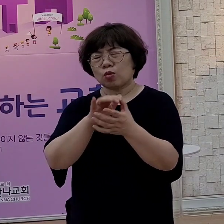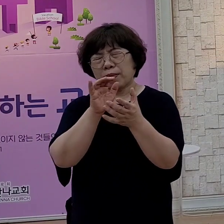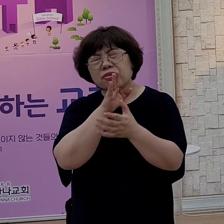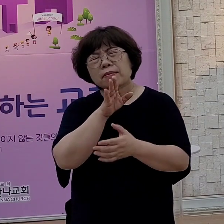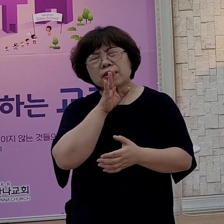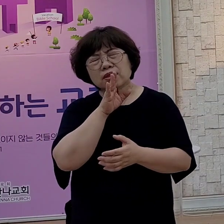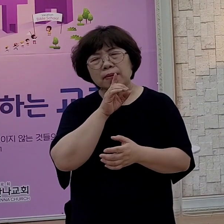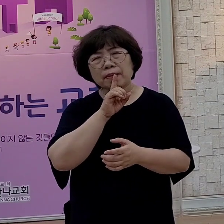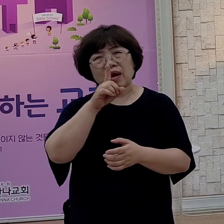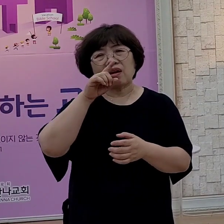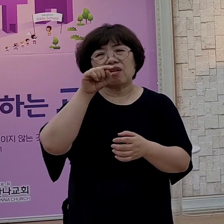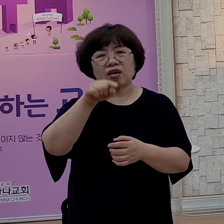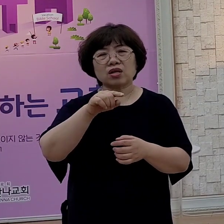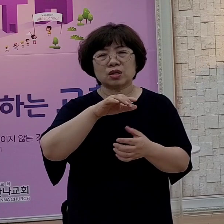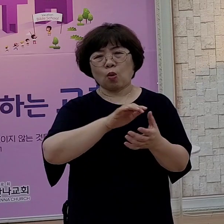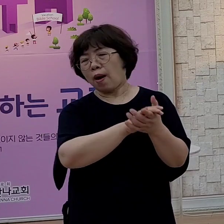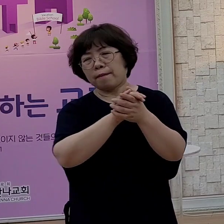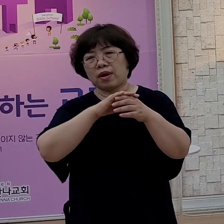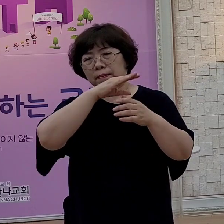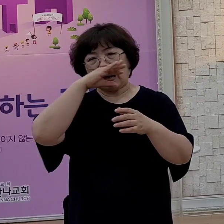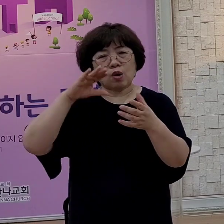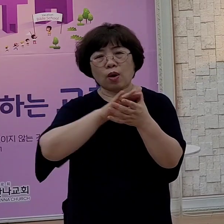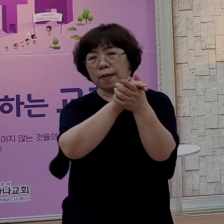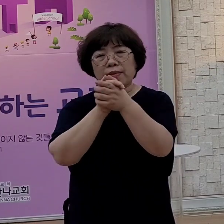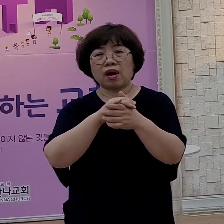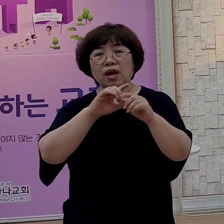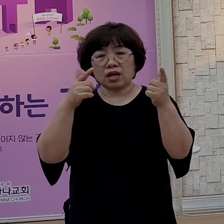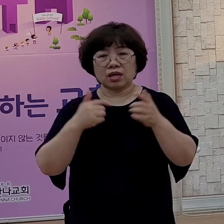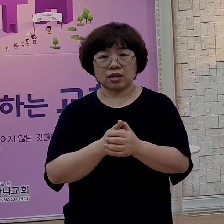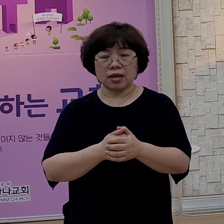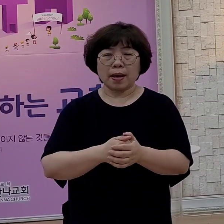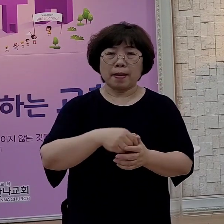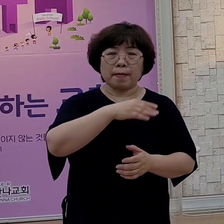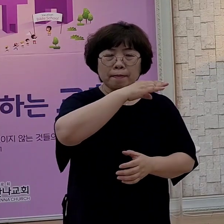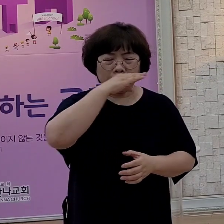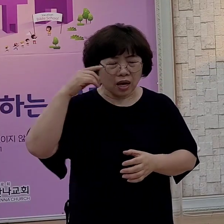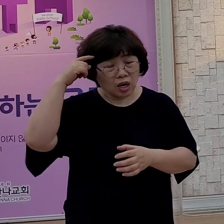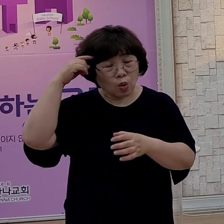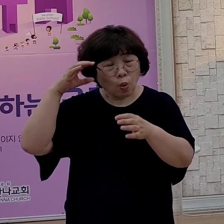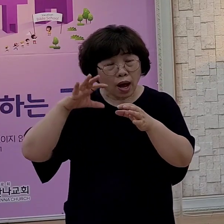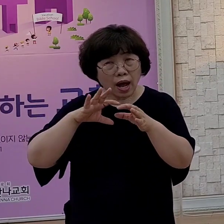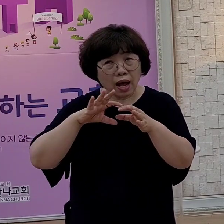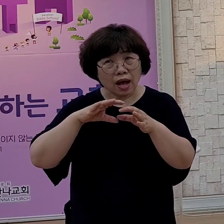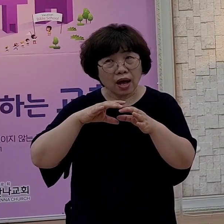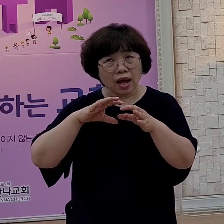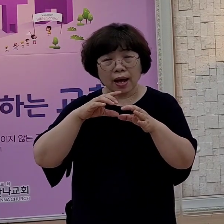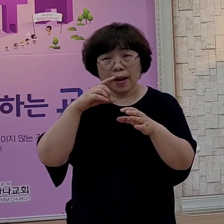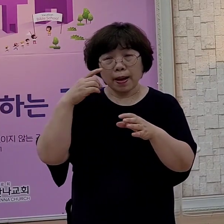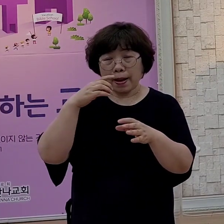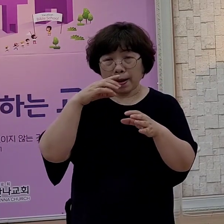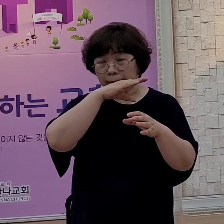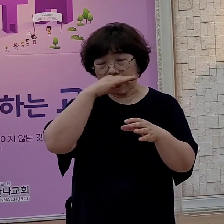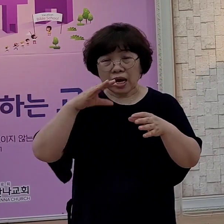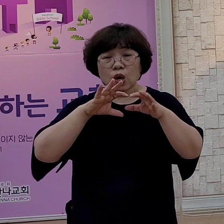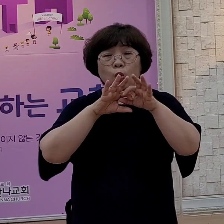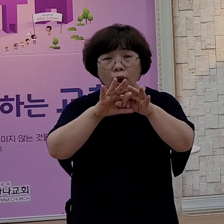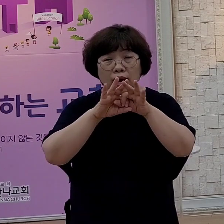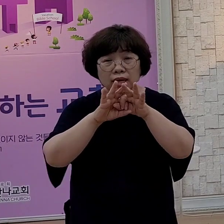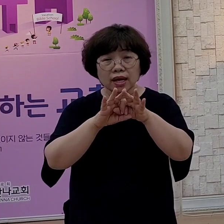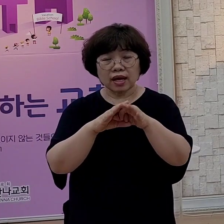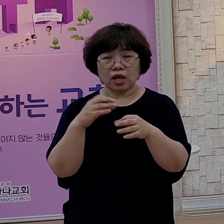화평이 뭐냐 하면 올바른 관계와 질서를 조화롭게 유지하도록, 바른